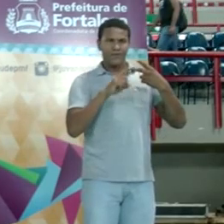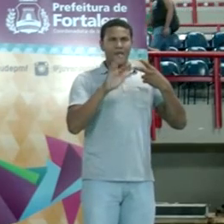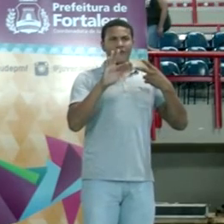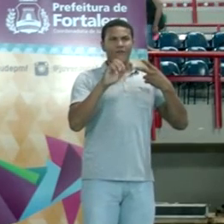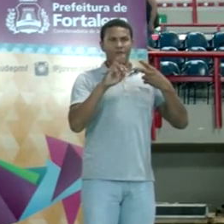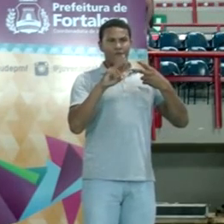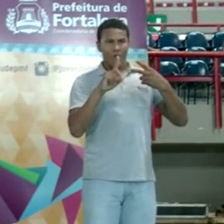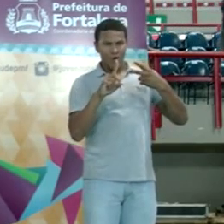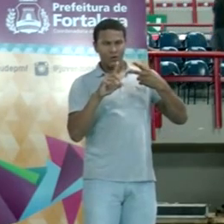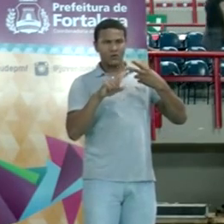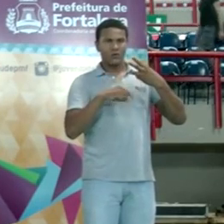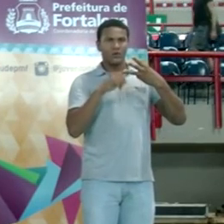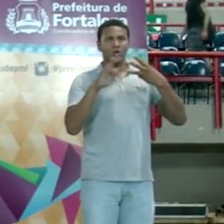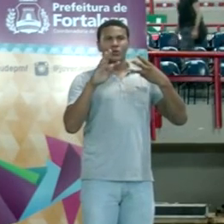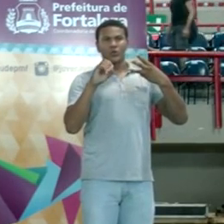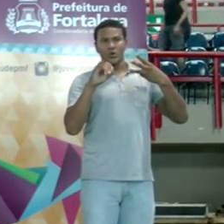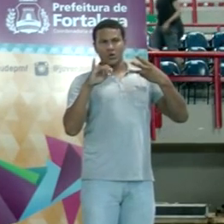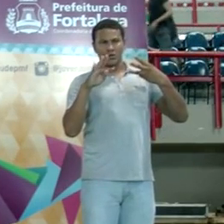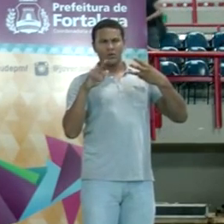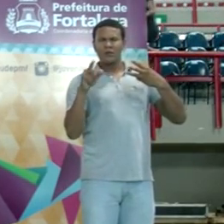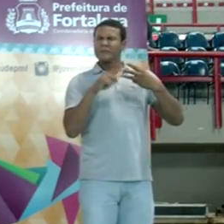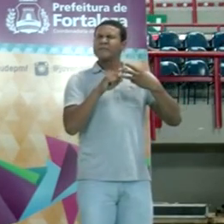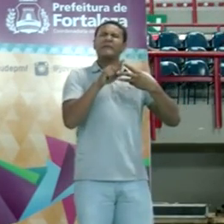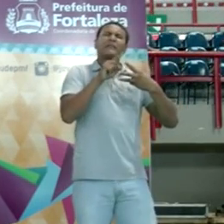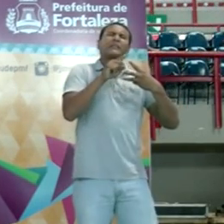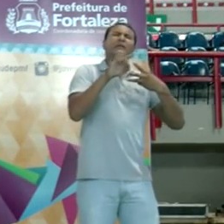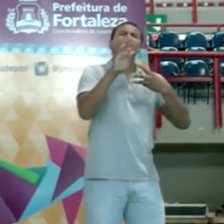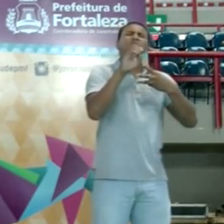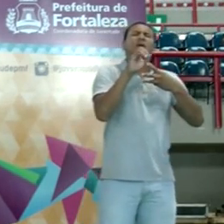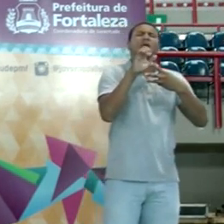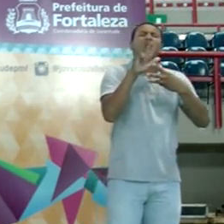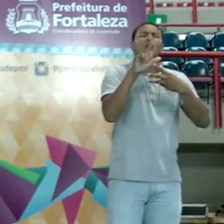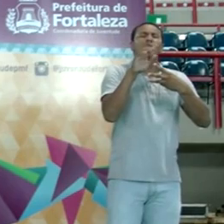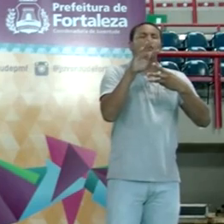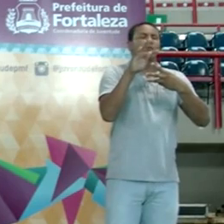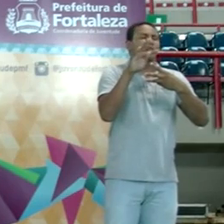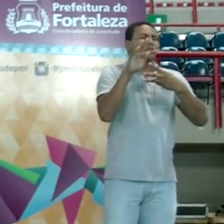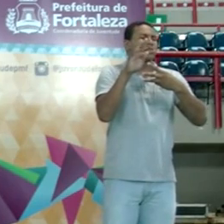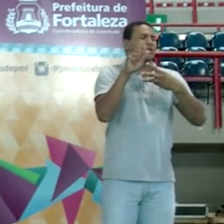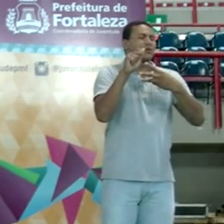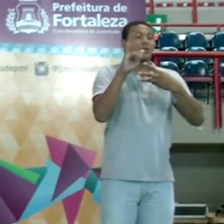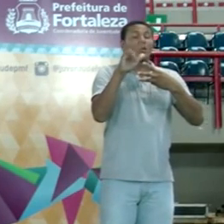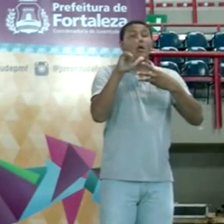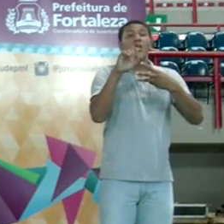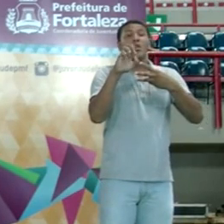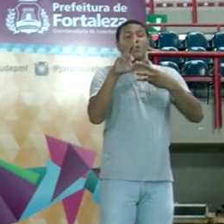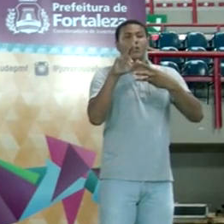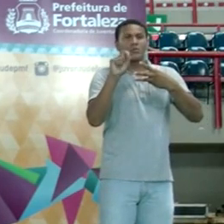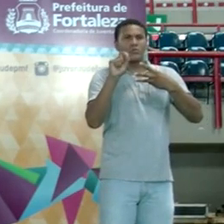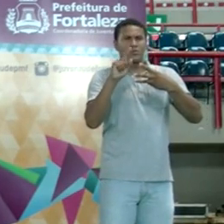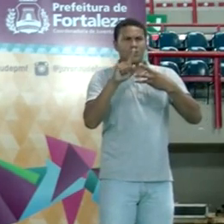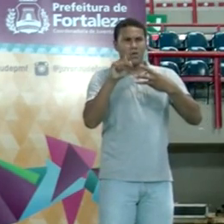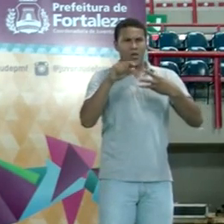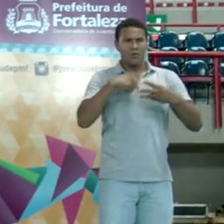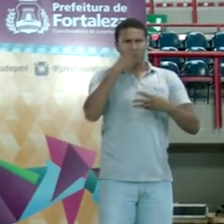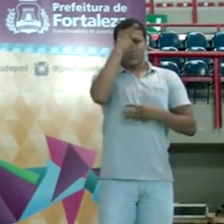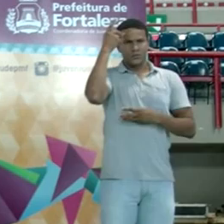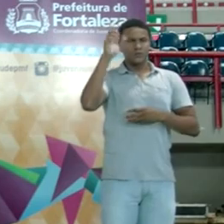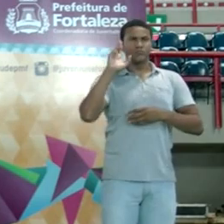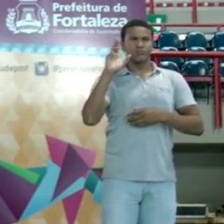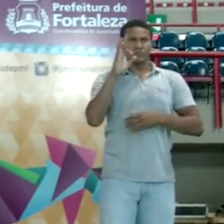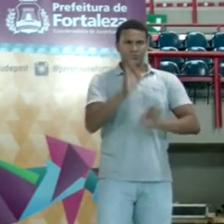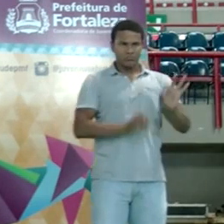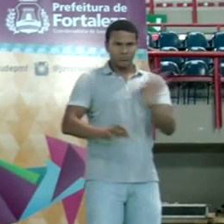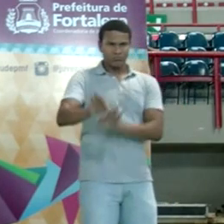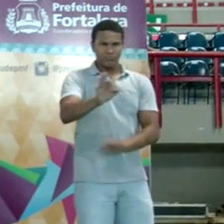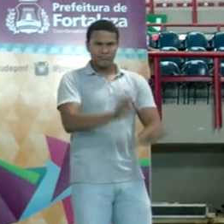era um cara que vivia numa época em que a indústria estava começando a se organizar. Ele era uma pessoa que organizava a produção